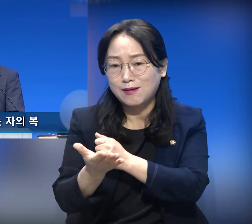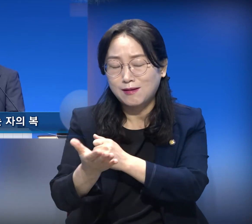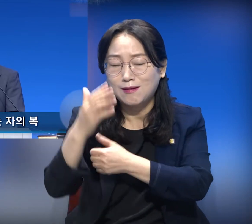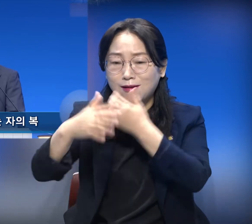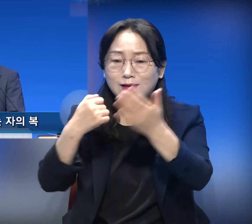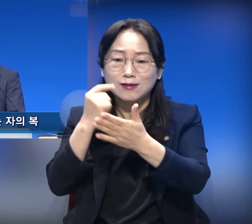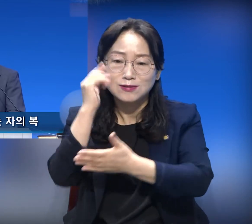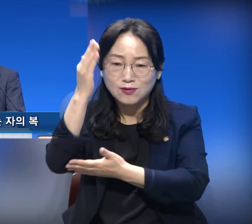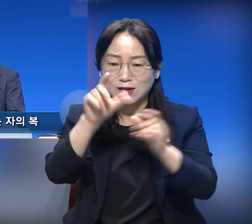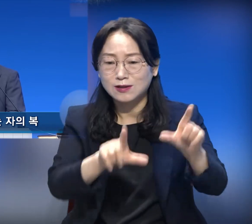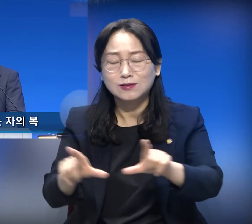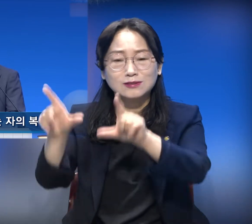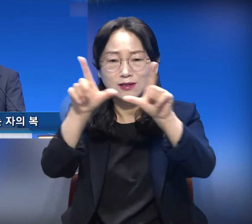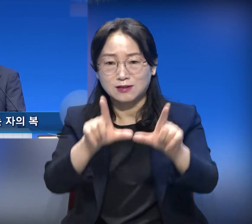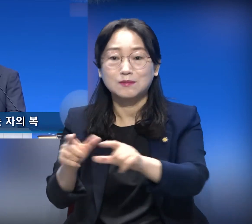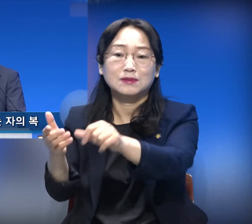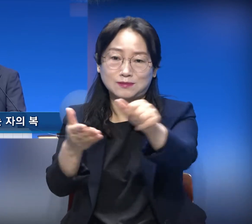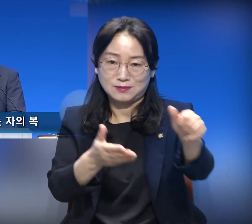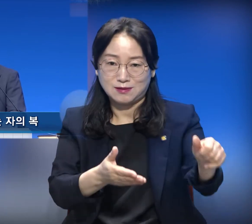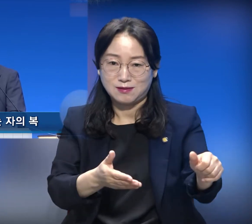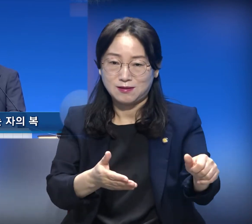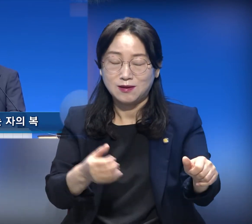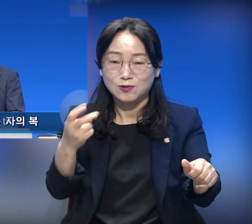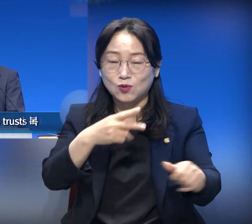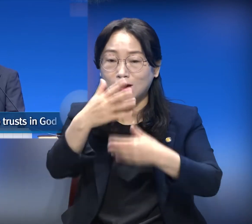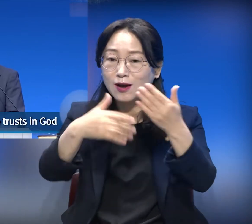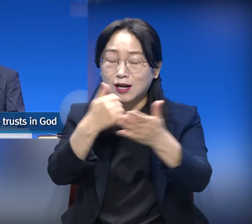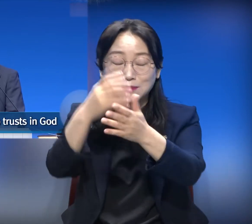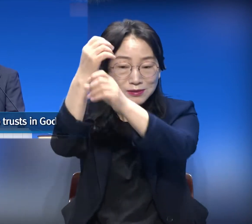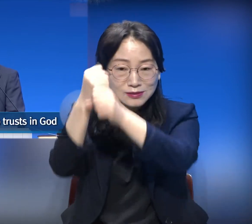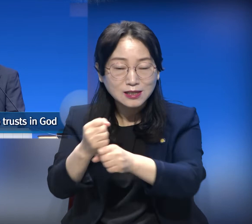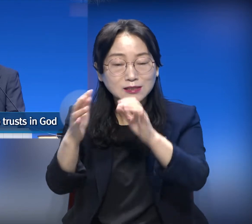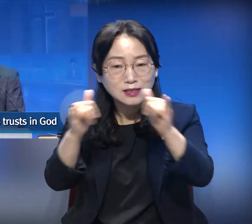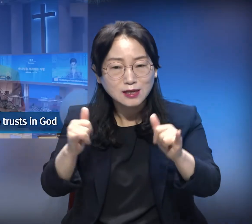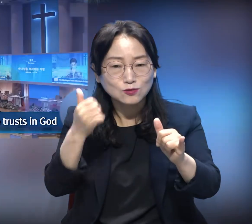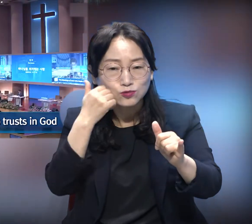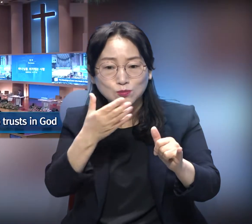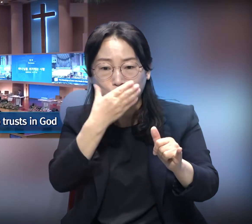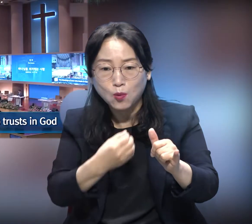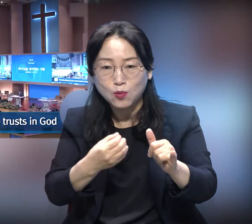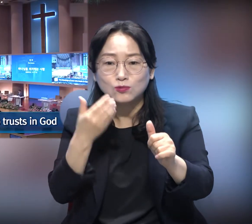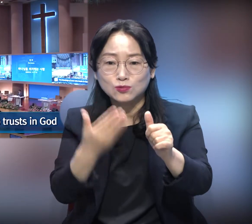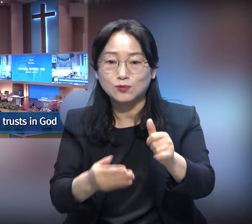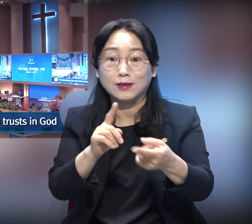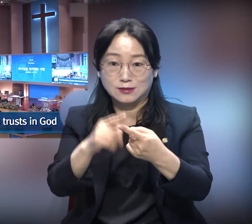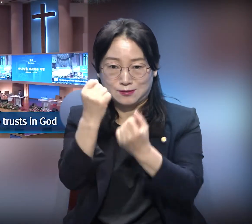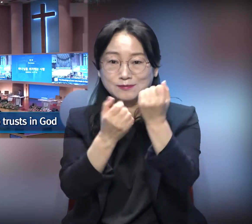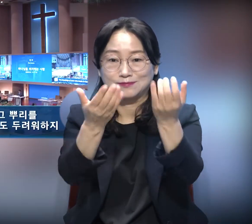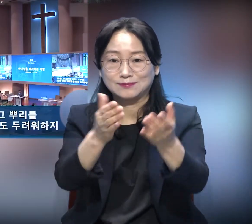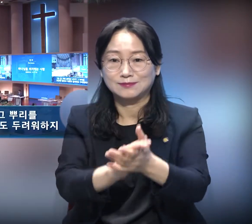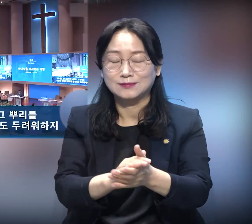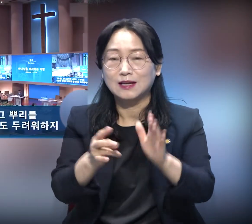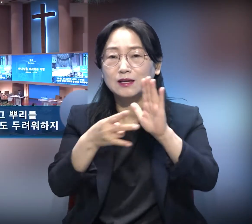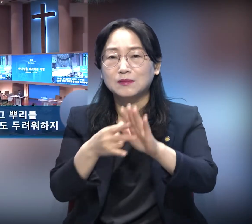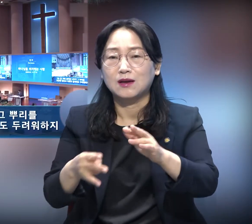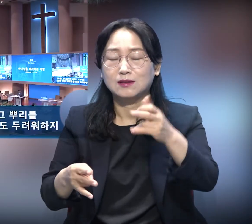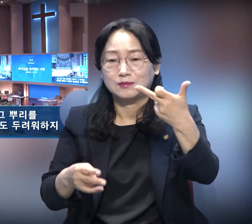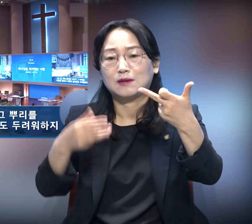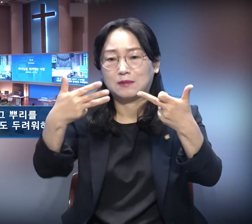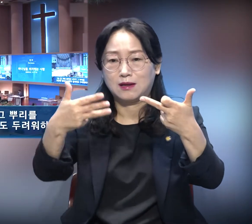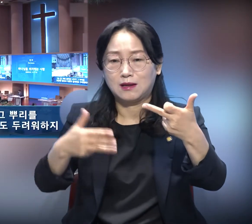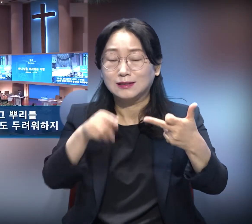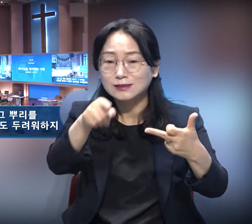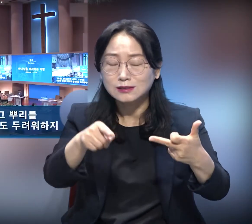모두가 되어야 합니다. 성경은 나가서 하나님을 의지하는 자의 복에 대해서 말씀합니다. 예레미야 10장 8절입니다.